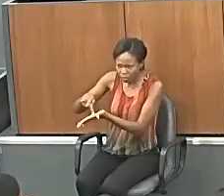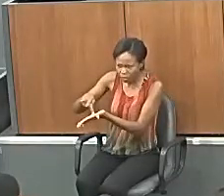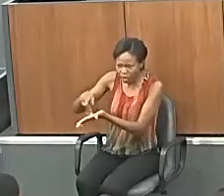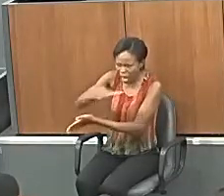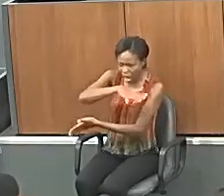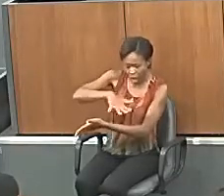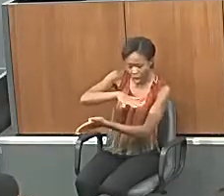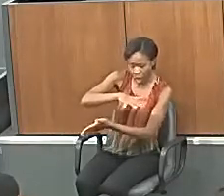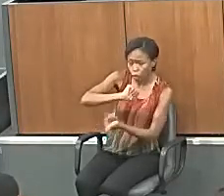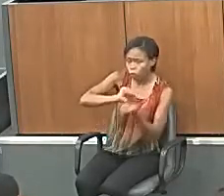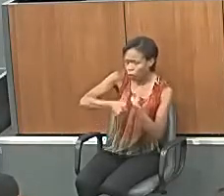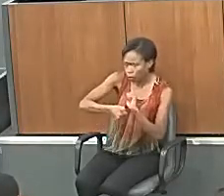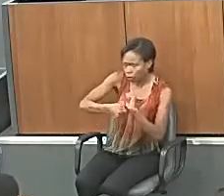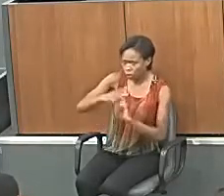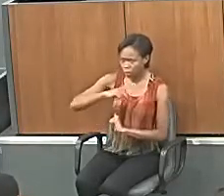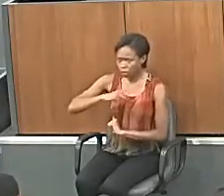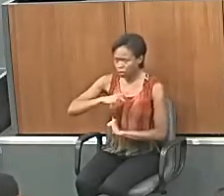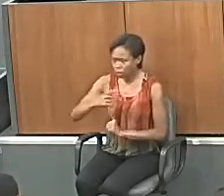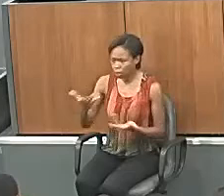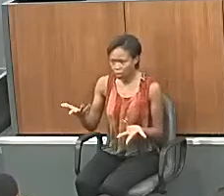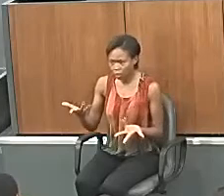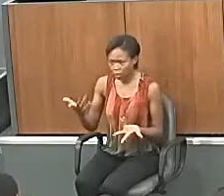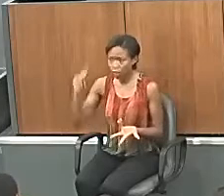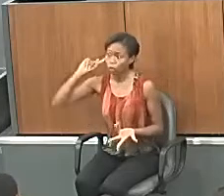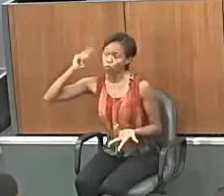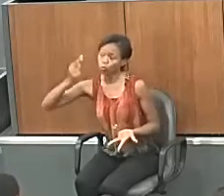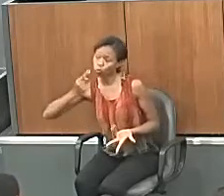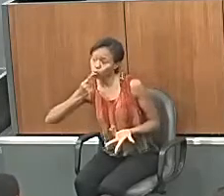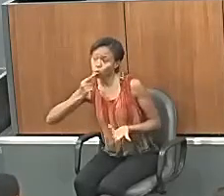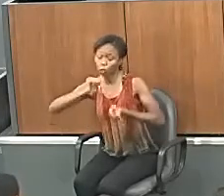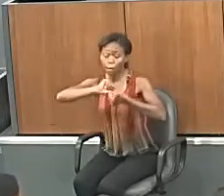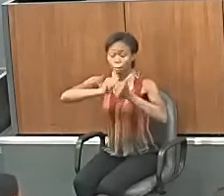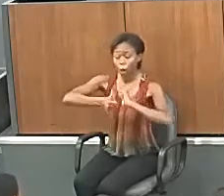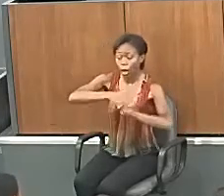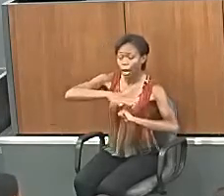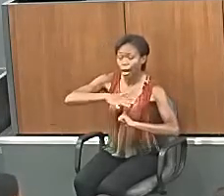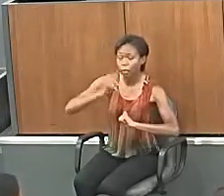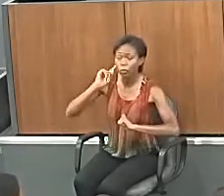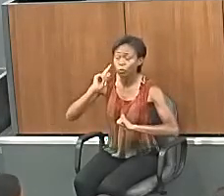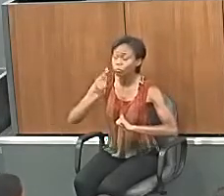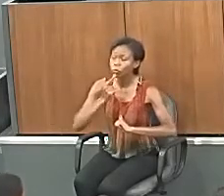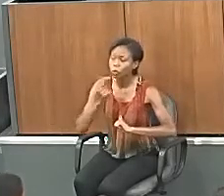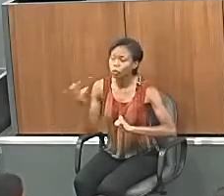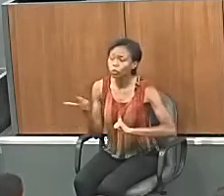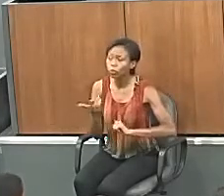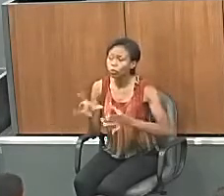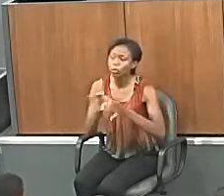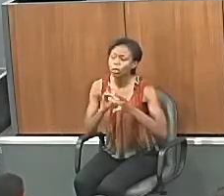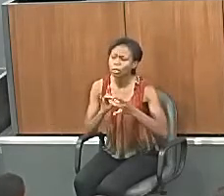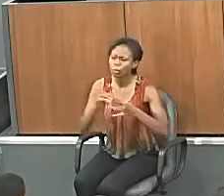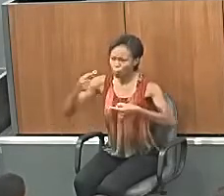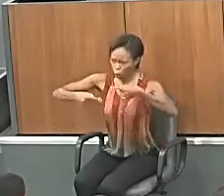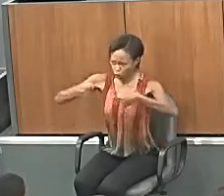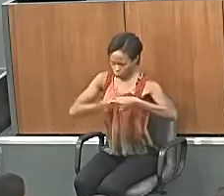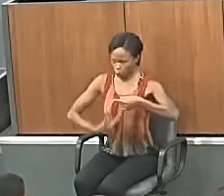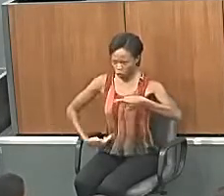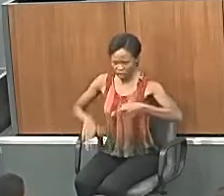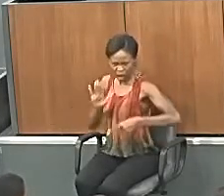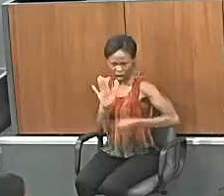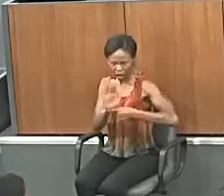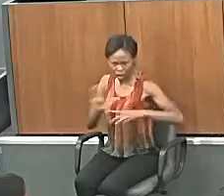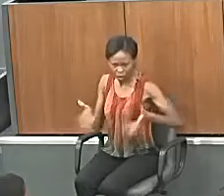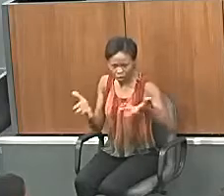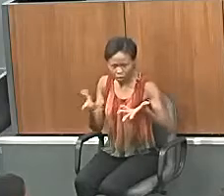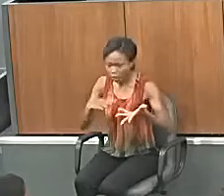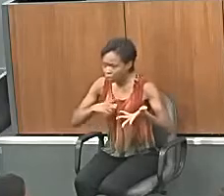área do esporte ea pessoa com surdez que políticas públicas nós temos que